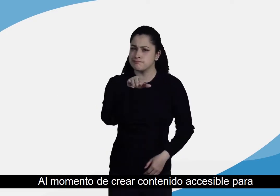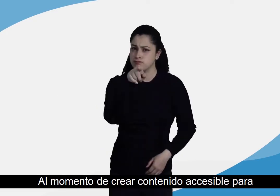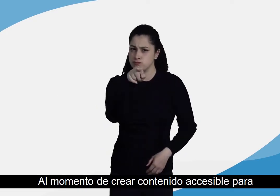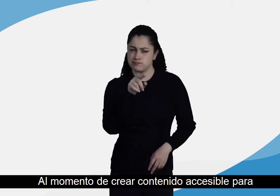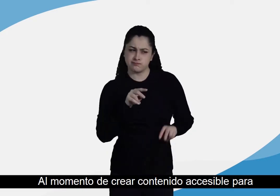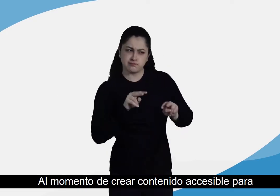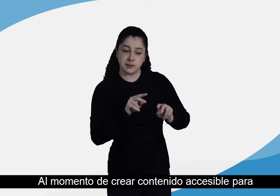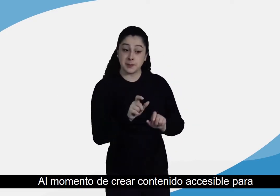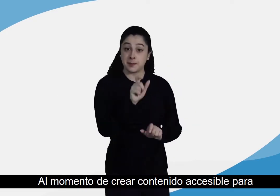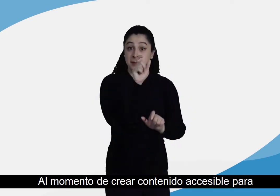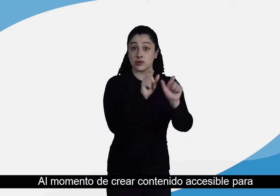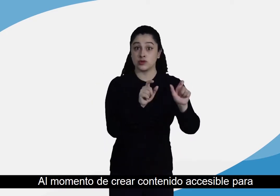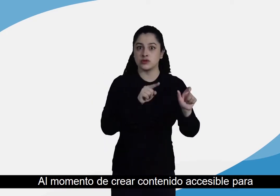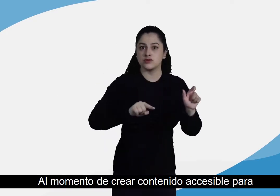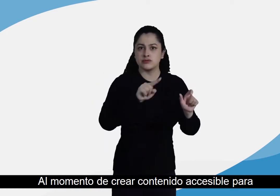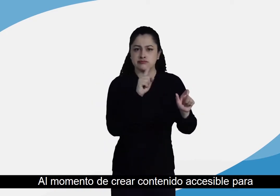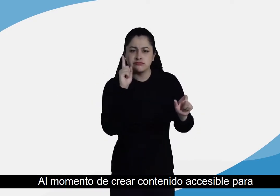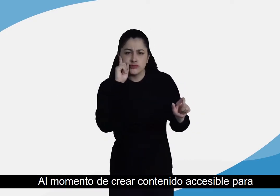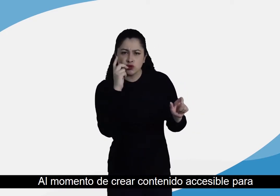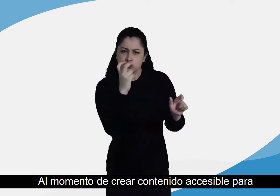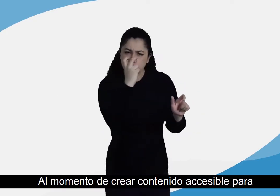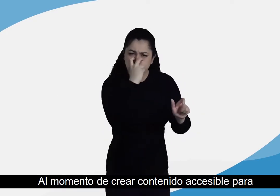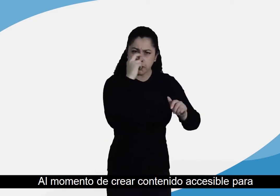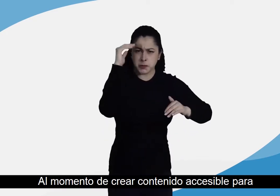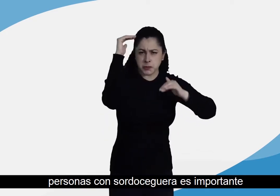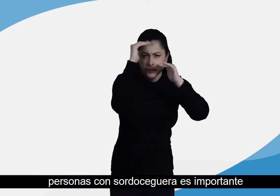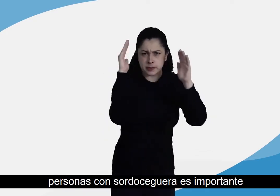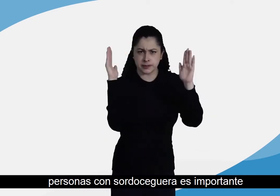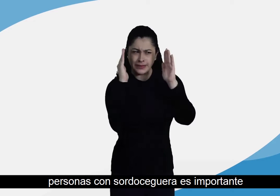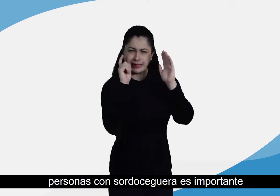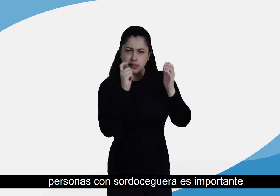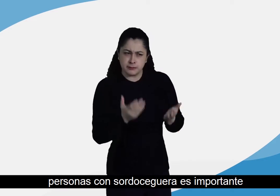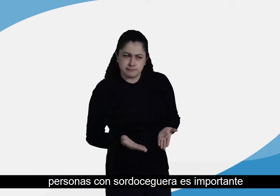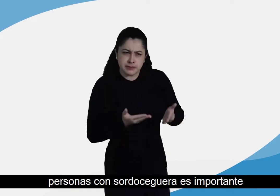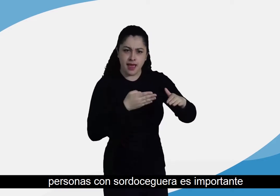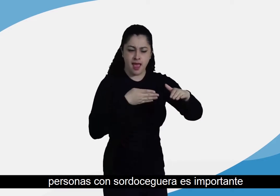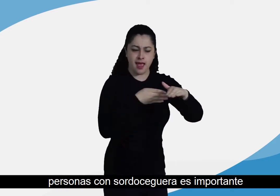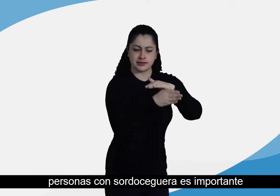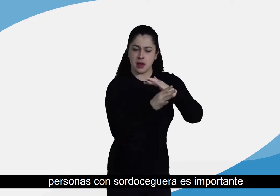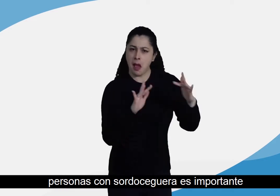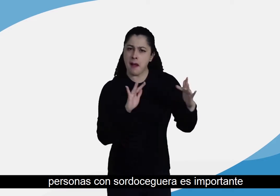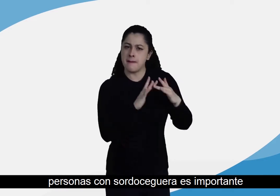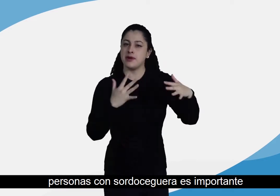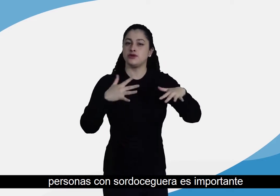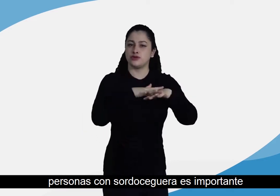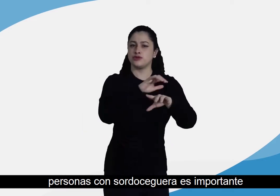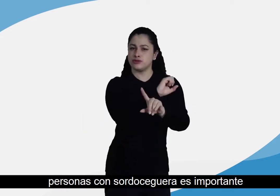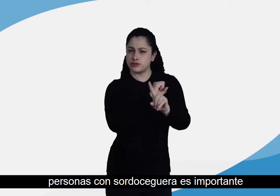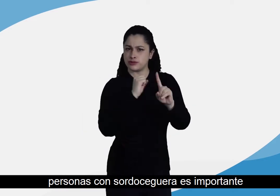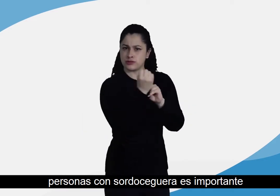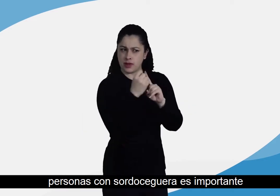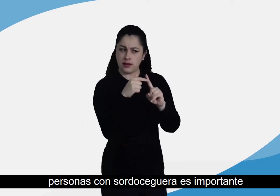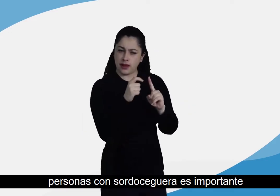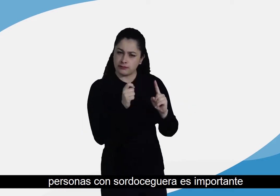Al momento de crear contenido accesible para personas con sordos ceguera es importante